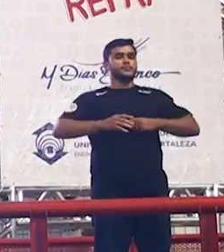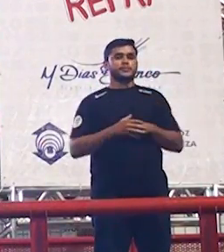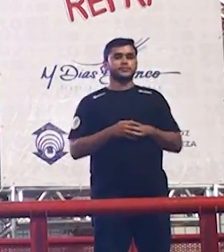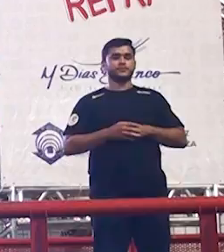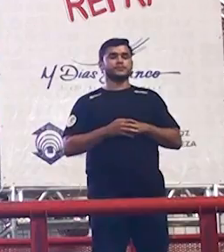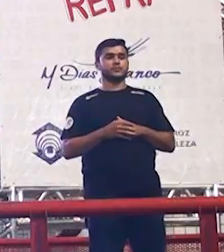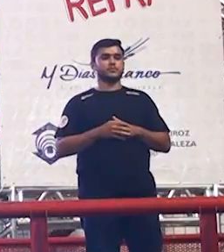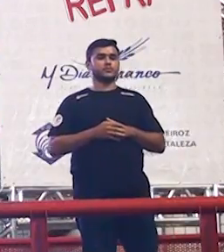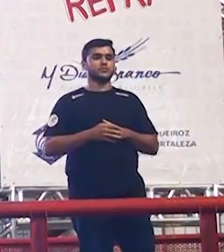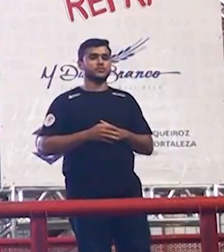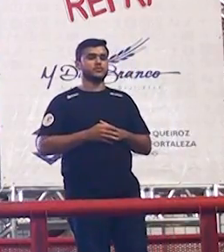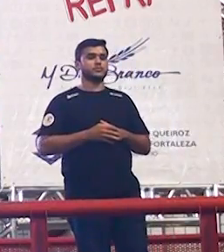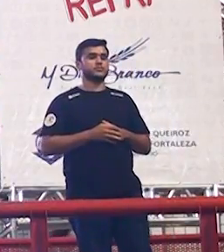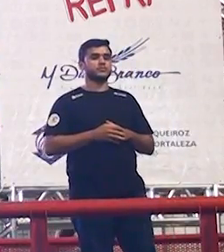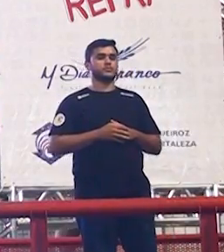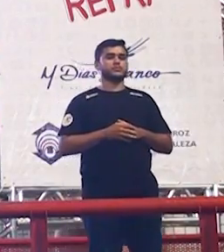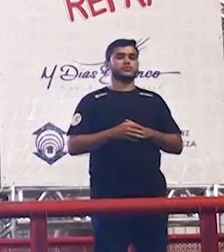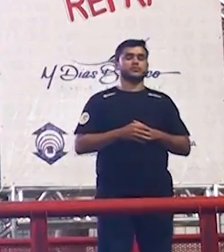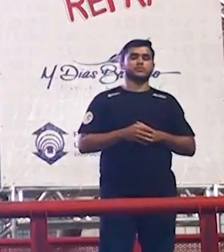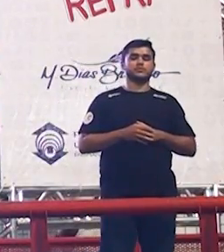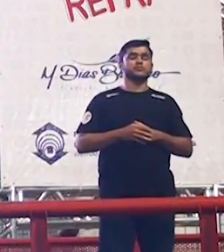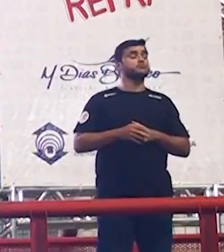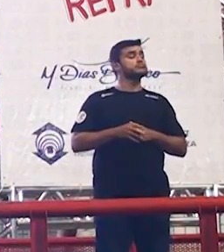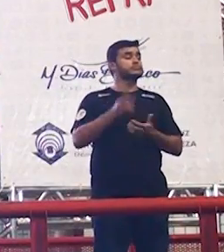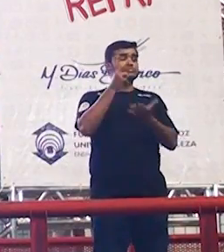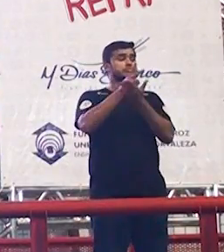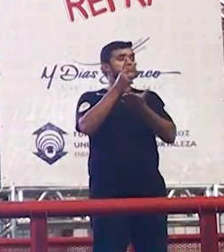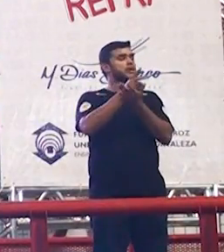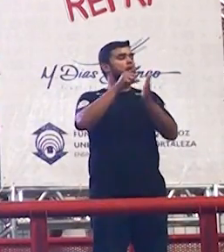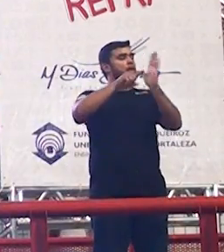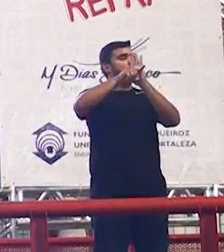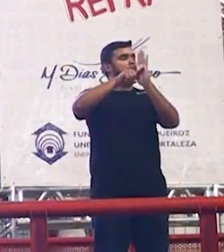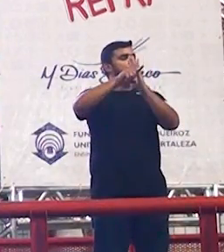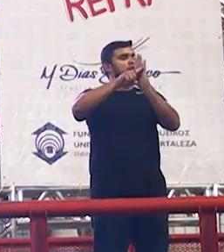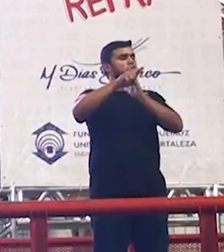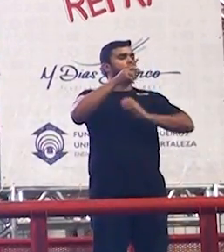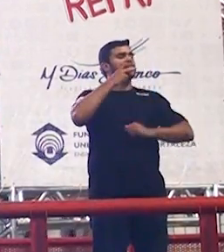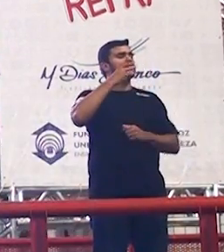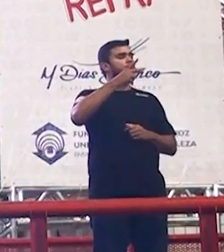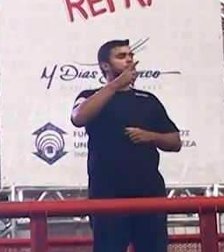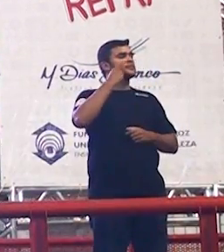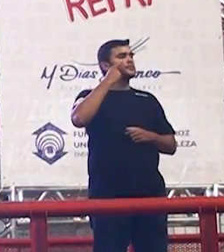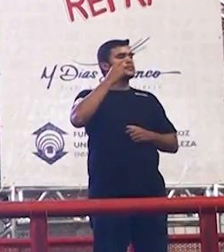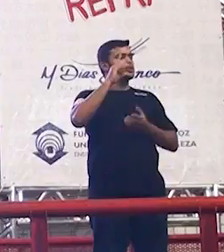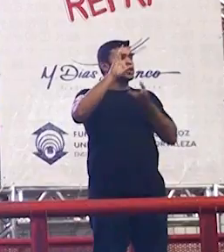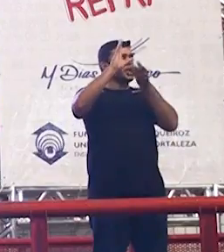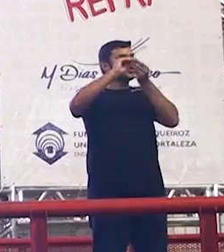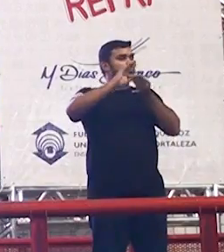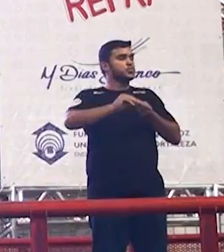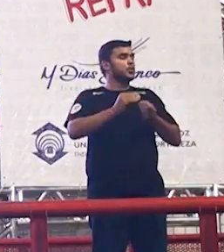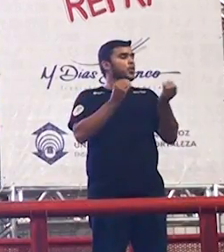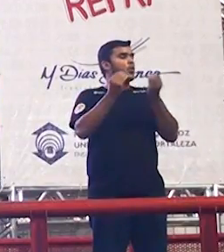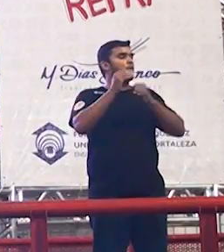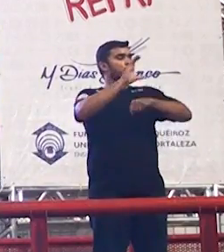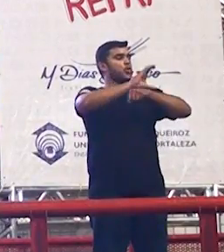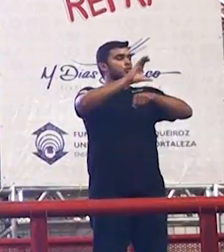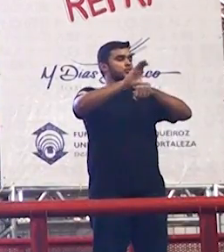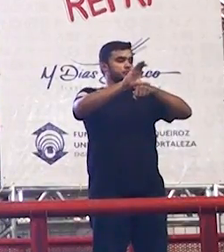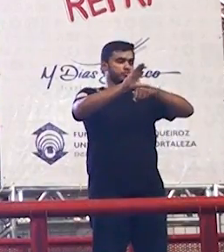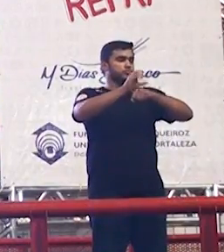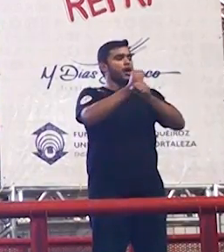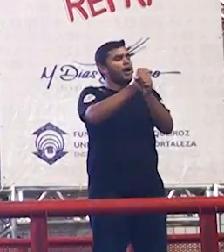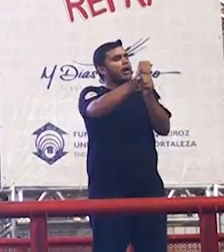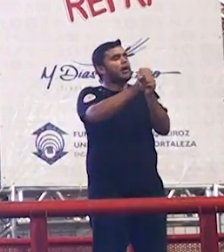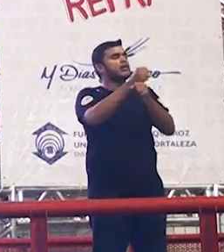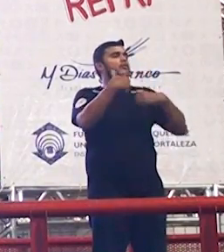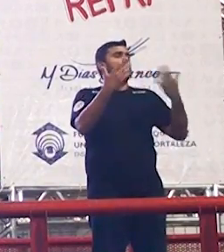Constituições. Tem sempre na internet, você pega um quadro que tem um resumo sobre as constituições,